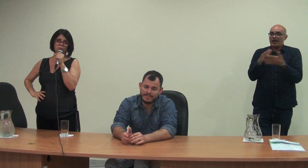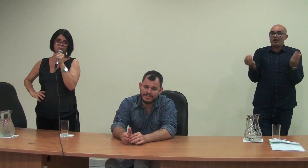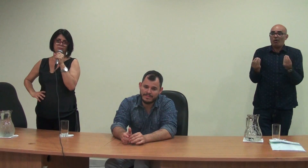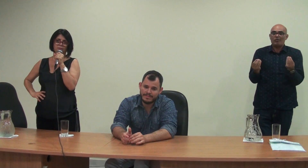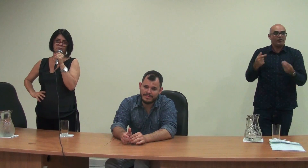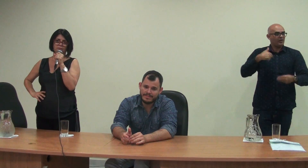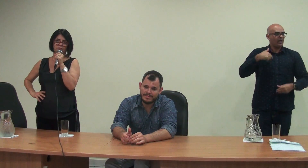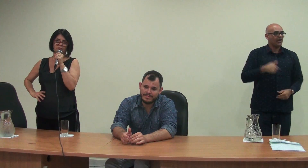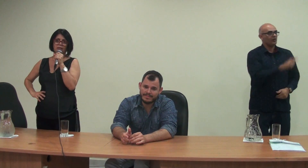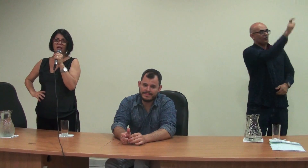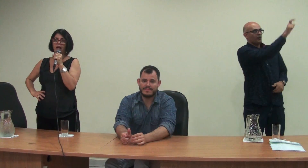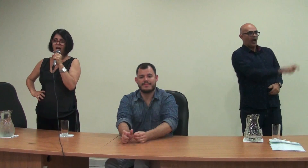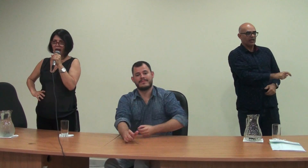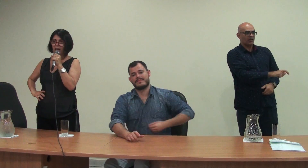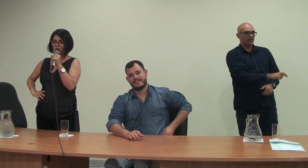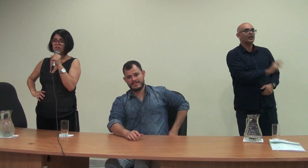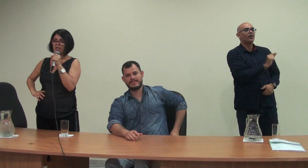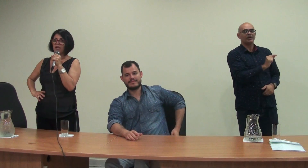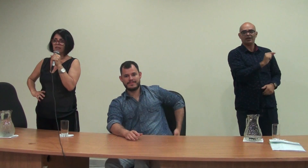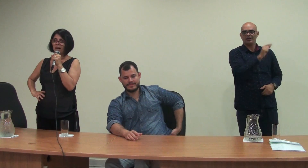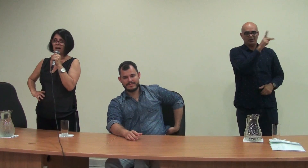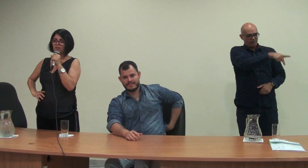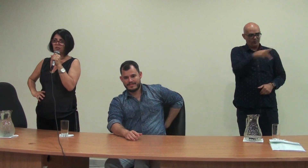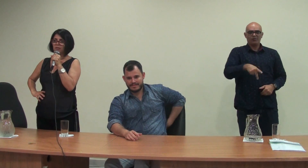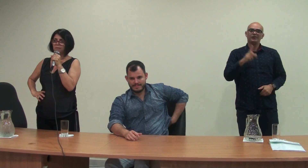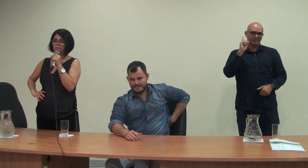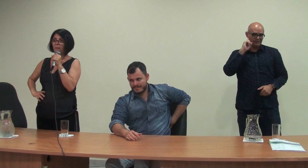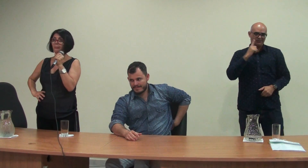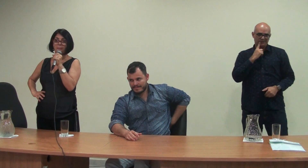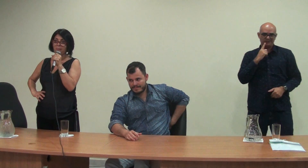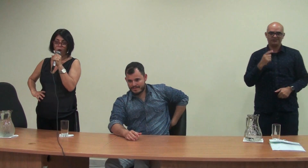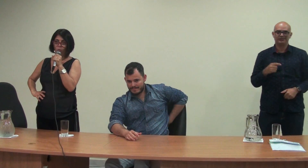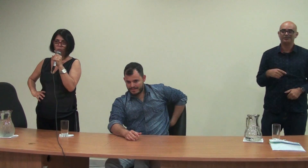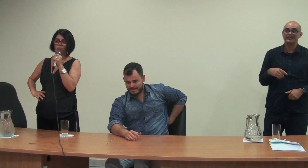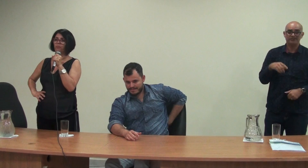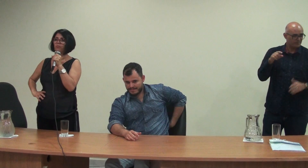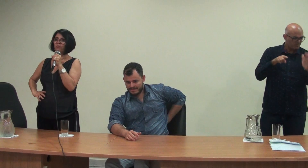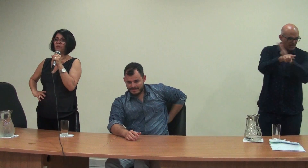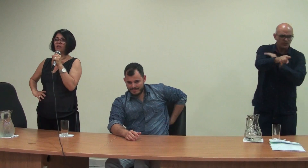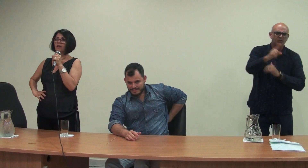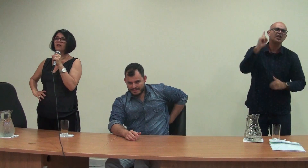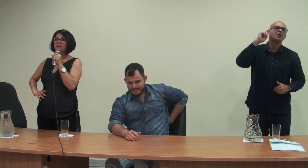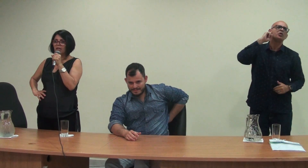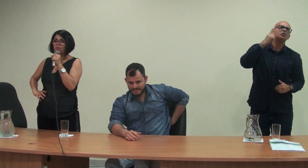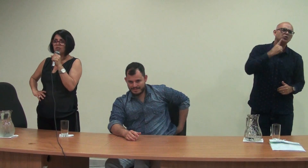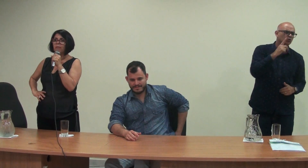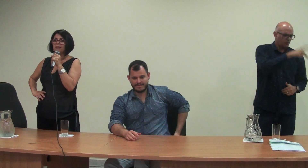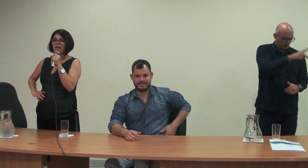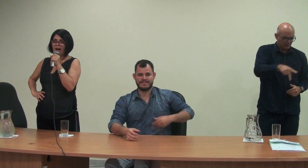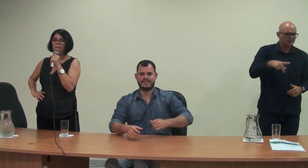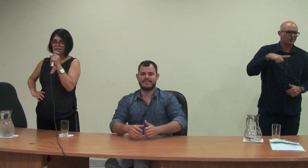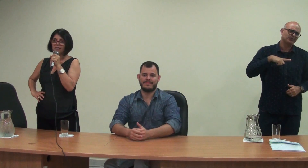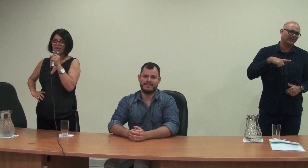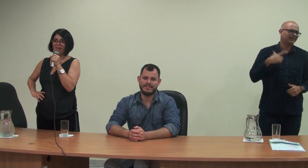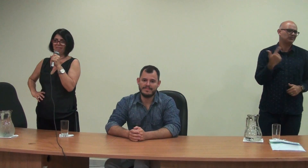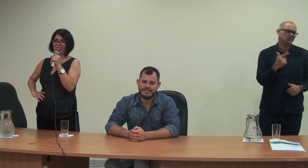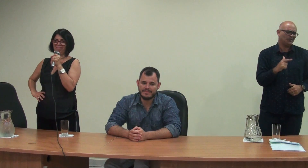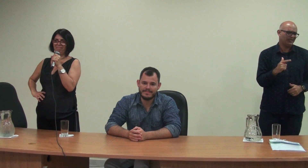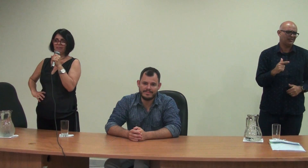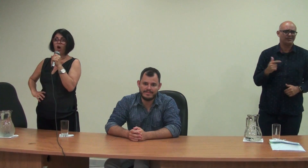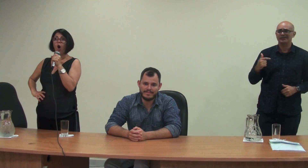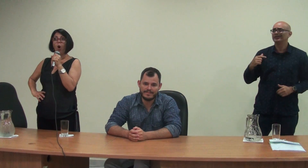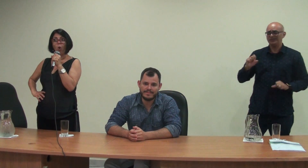surdo. É a nossa realidade? Não. Temos que batalhar para